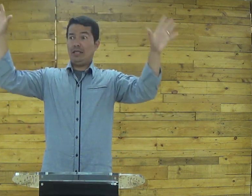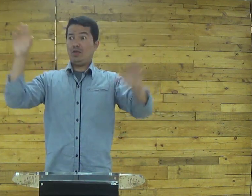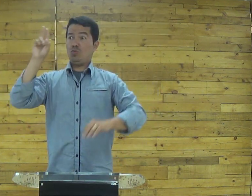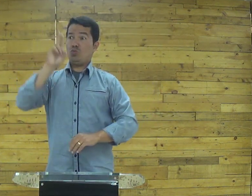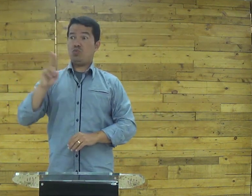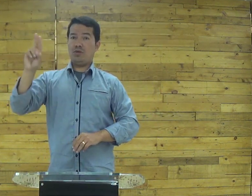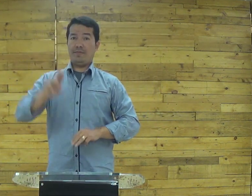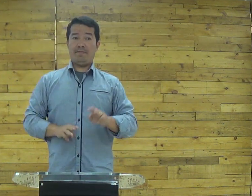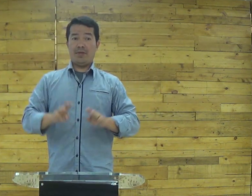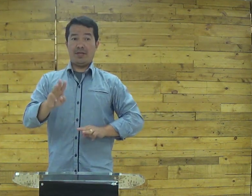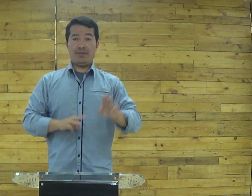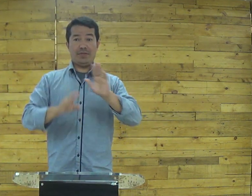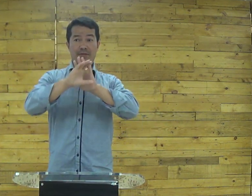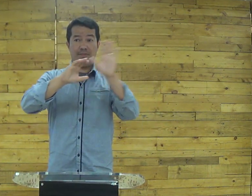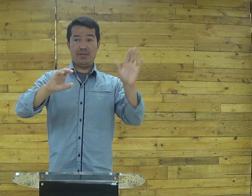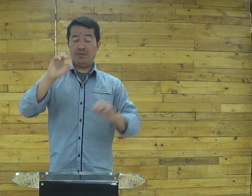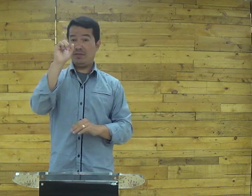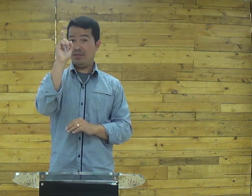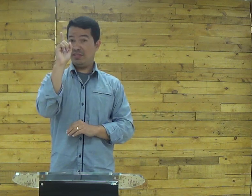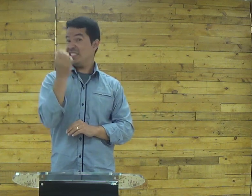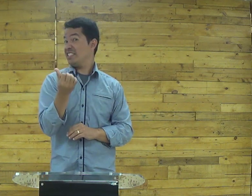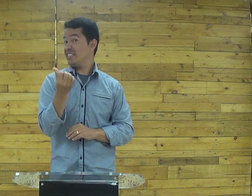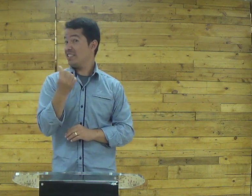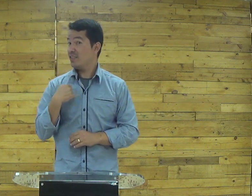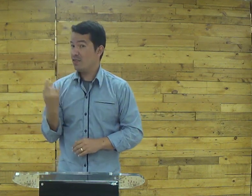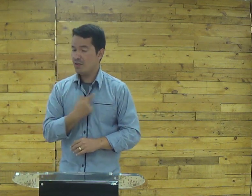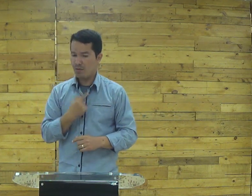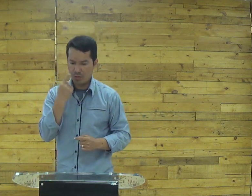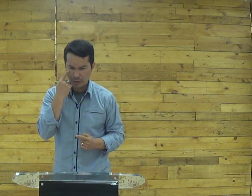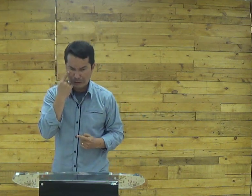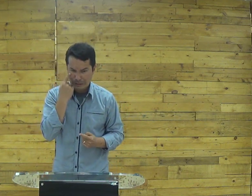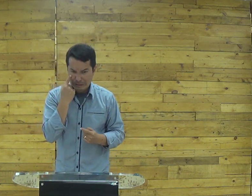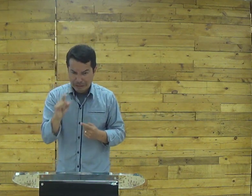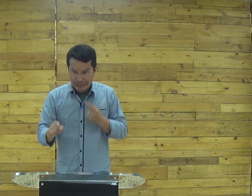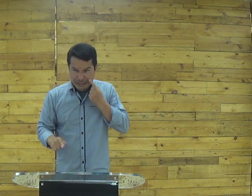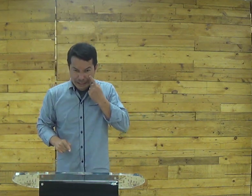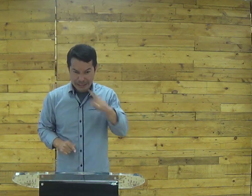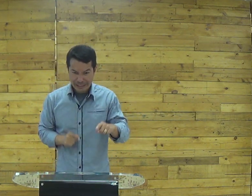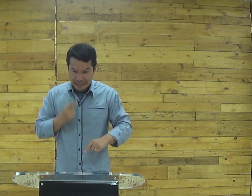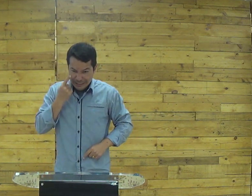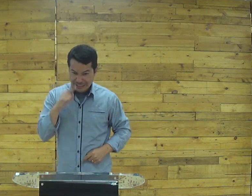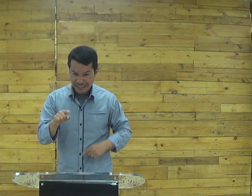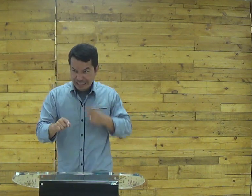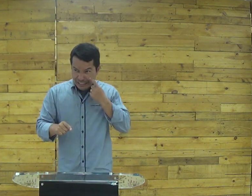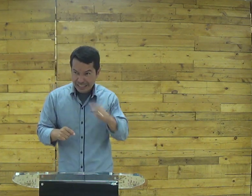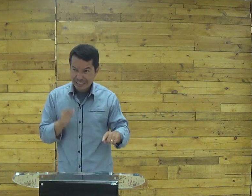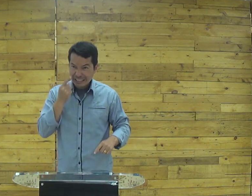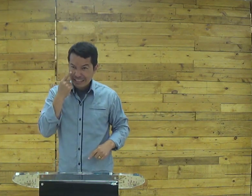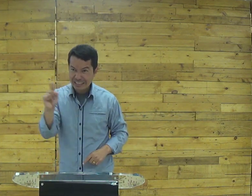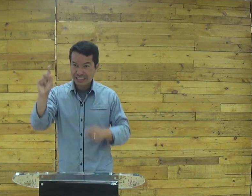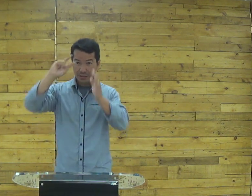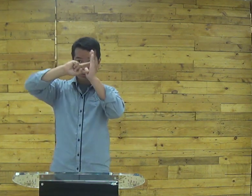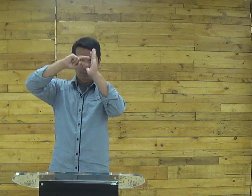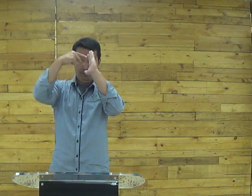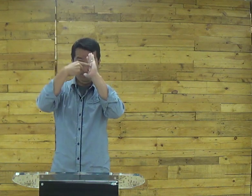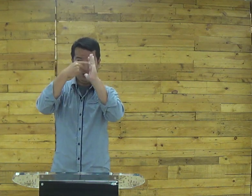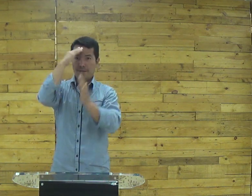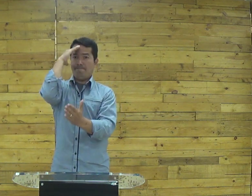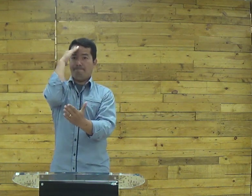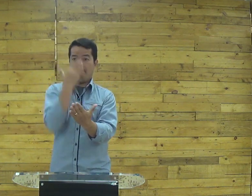entender claramente, usar o capítulo de Marcos, esse capítulo 16, estudar, descobrir várias coisas